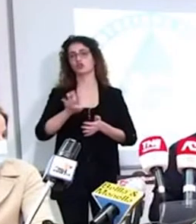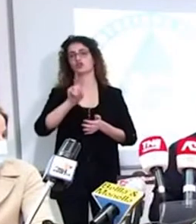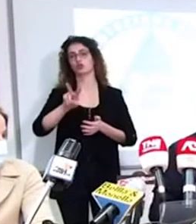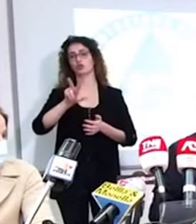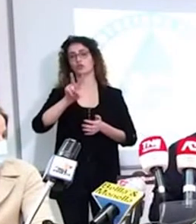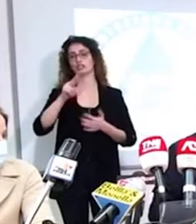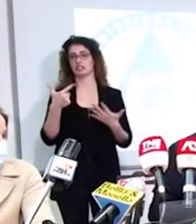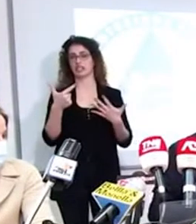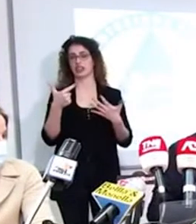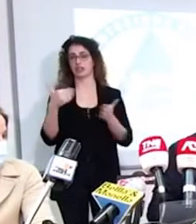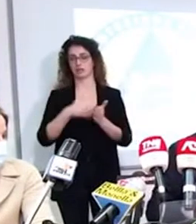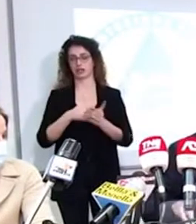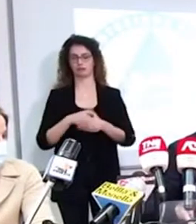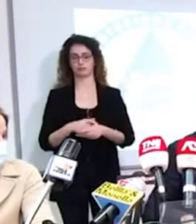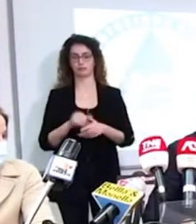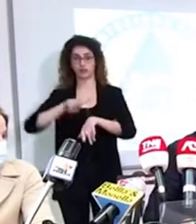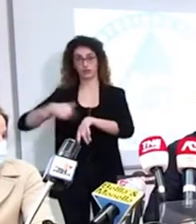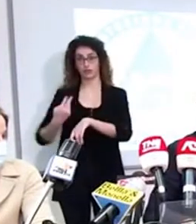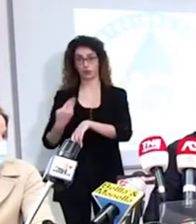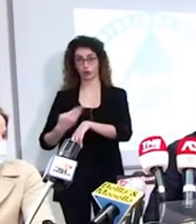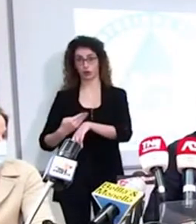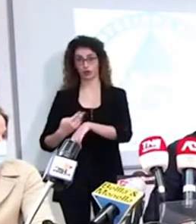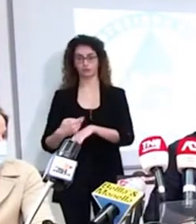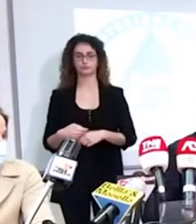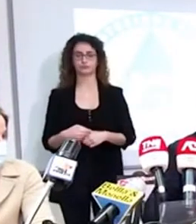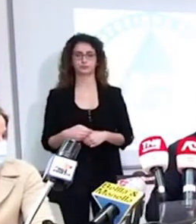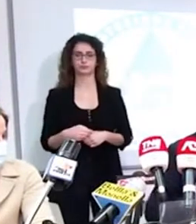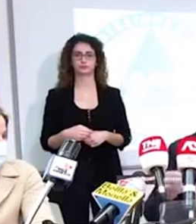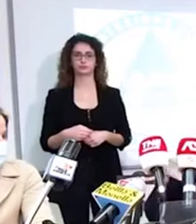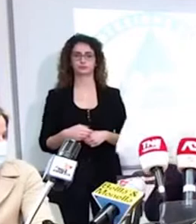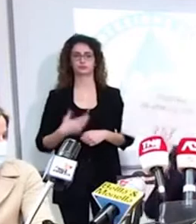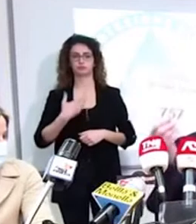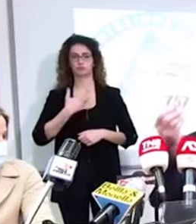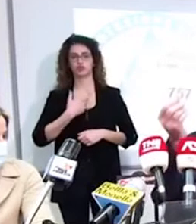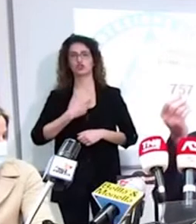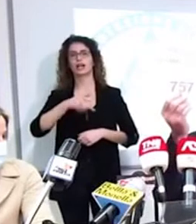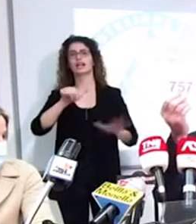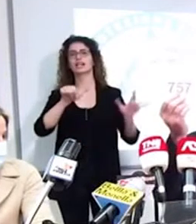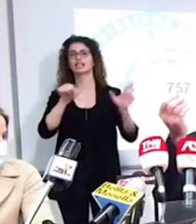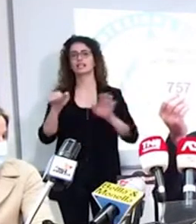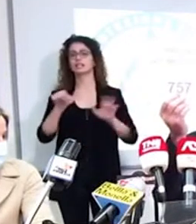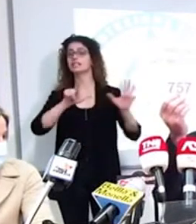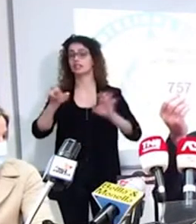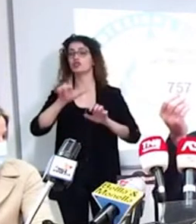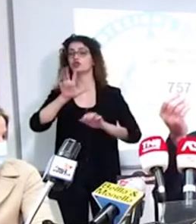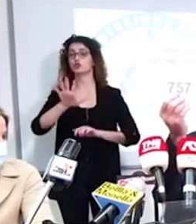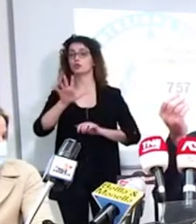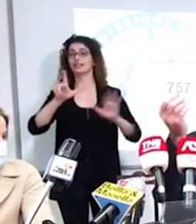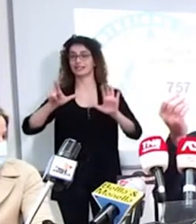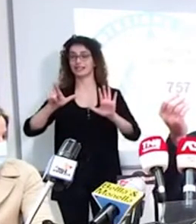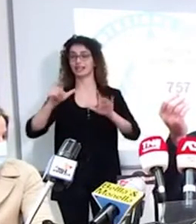nelle ultime 24 ore abbiamo intercettato 757 positivi